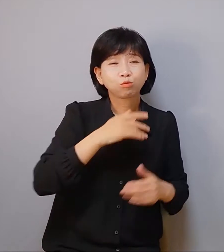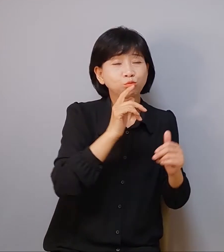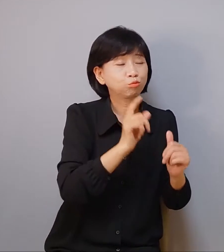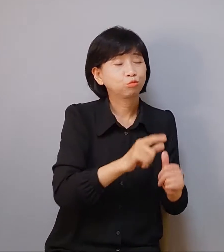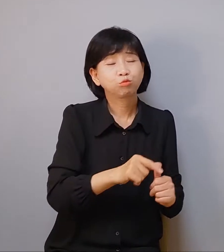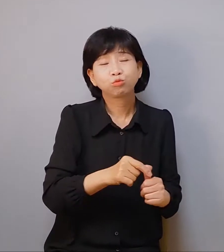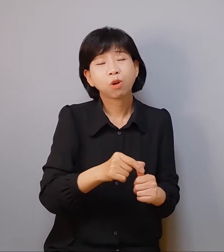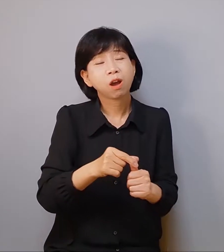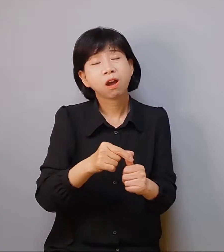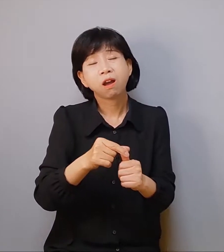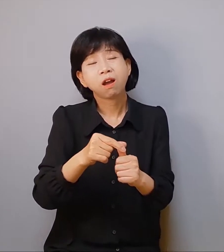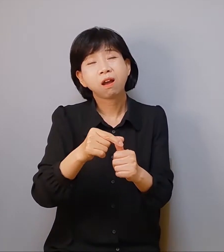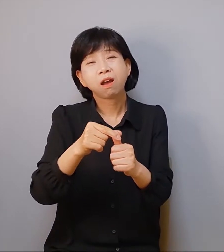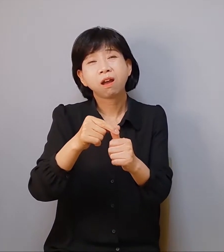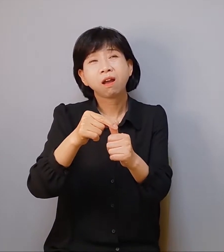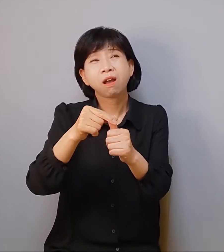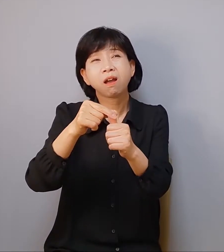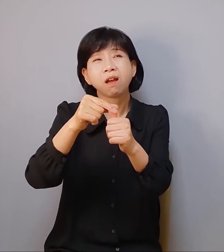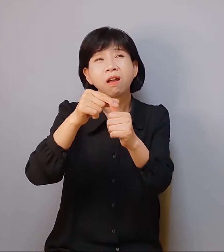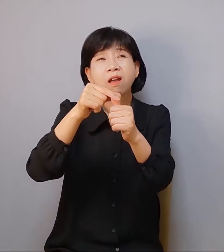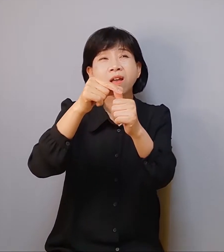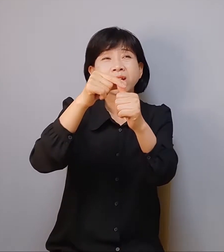나의